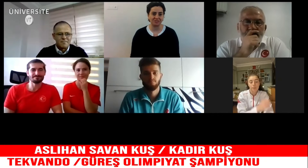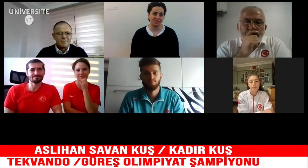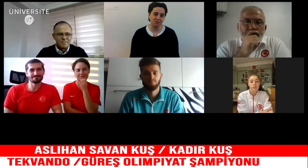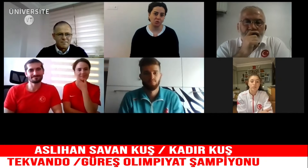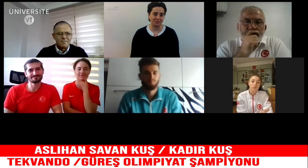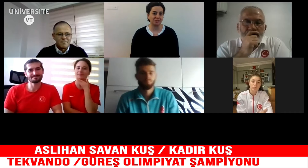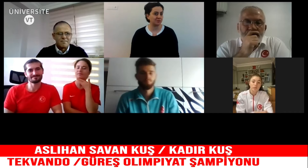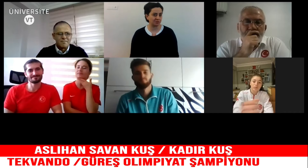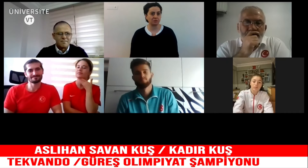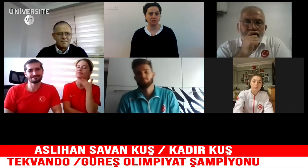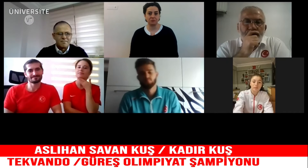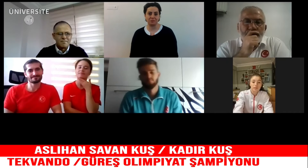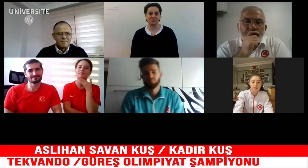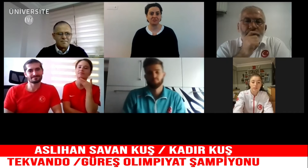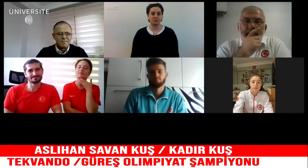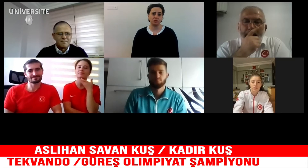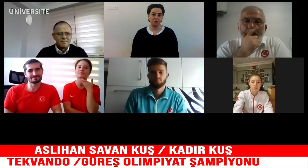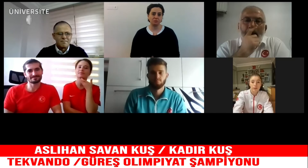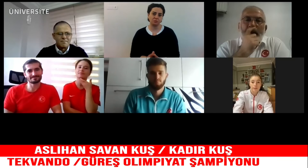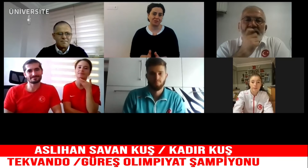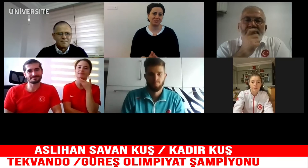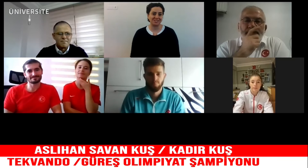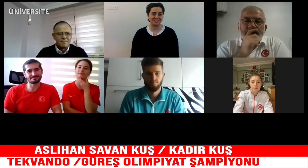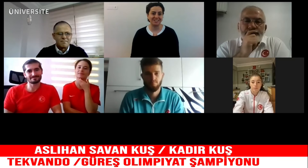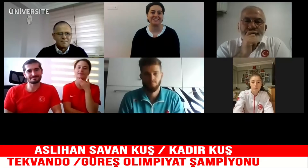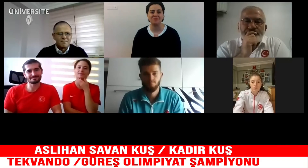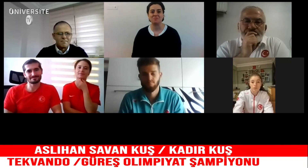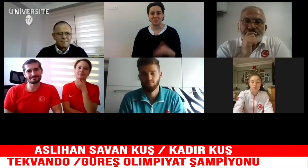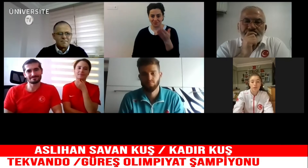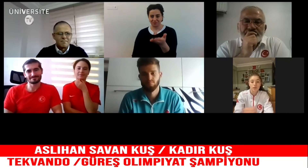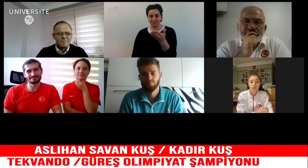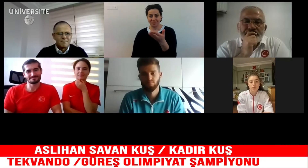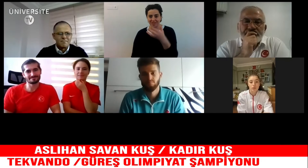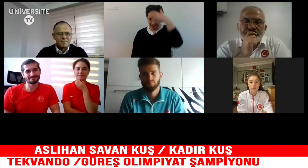izin alamadıkları için. Onun gibi bir sıkıntıları olabiliyor. Bu benim için geçerli değil.